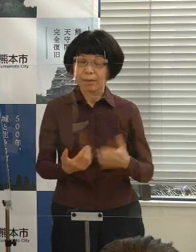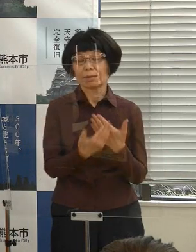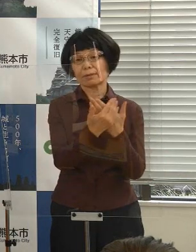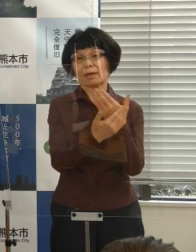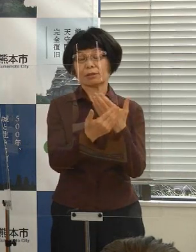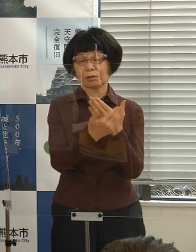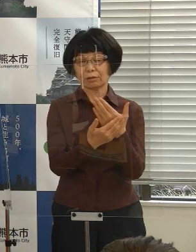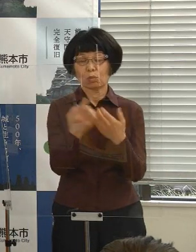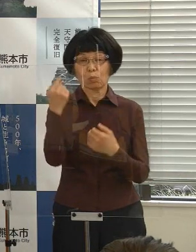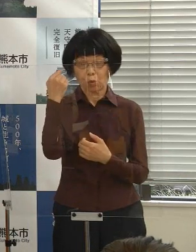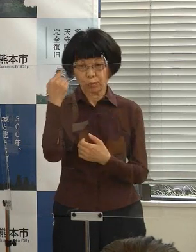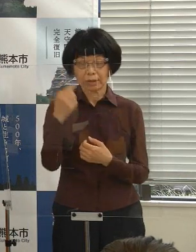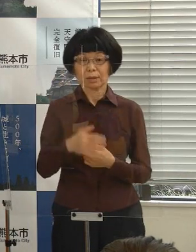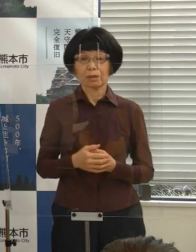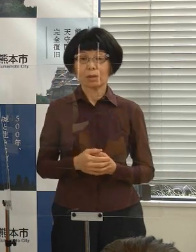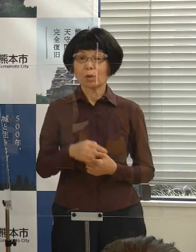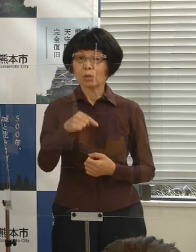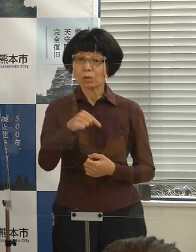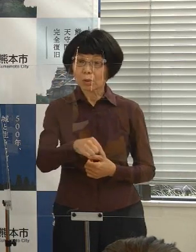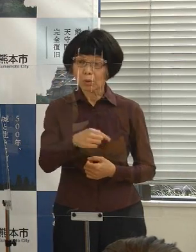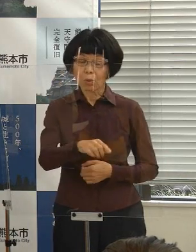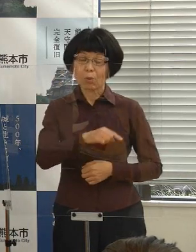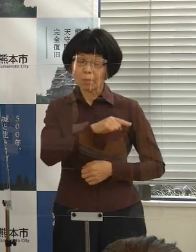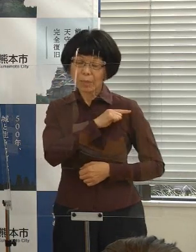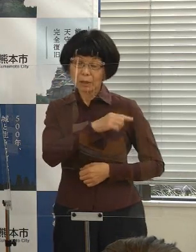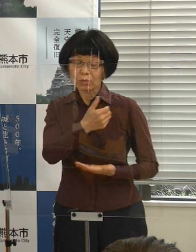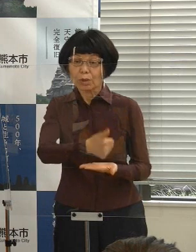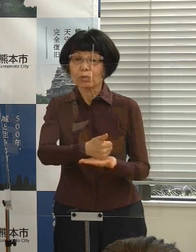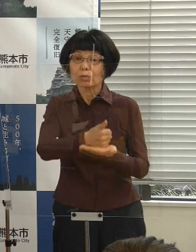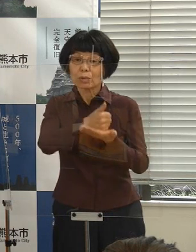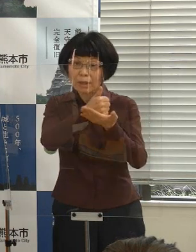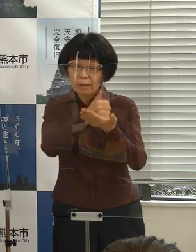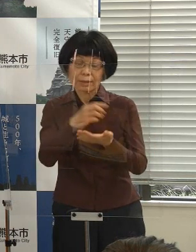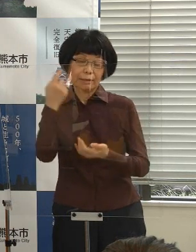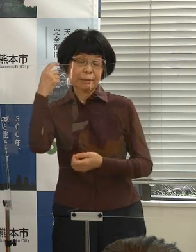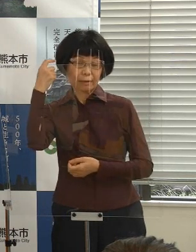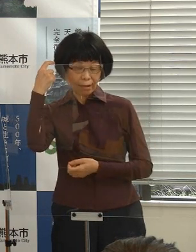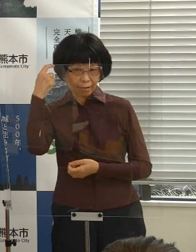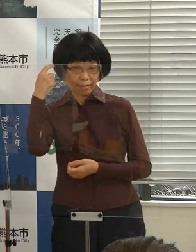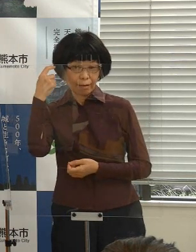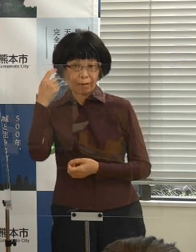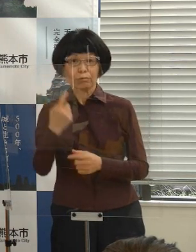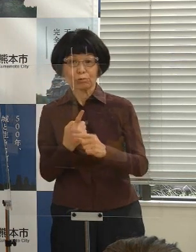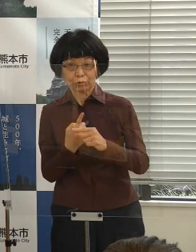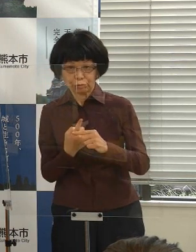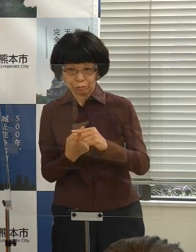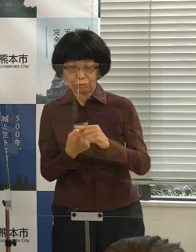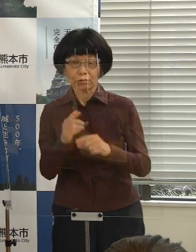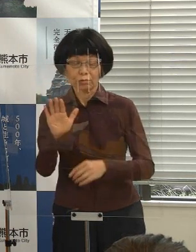思いますので、まあ、そこを最優先にですね、今は考えているということでございます。